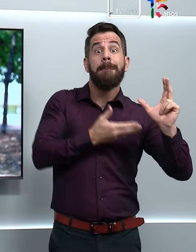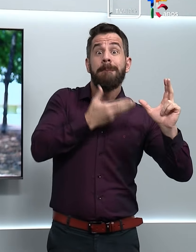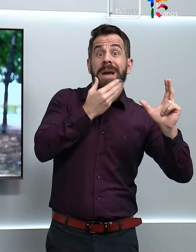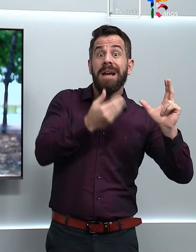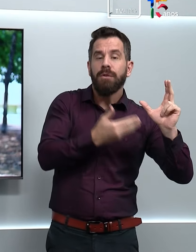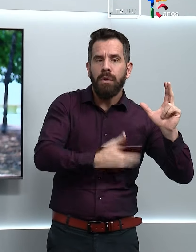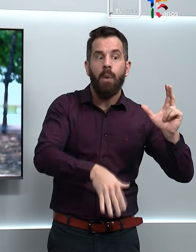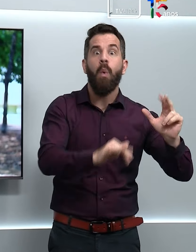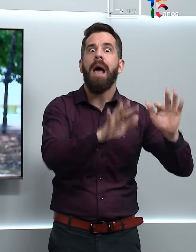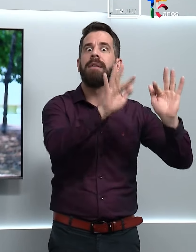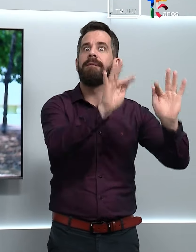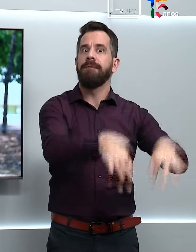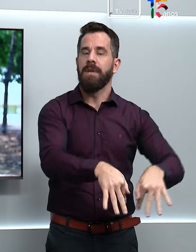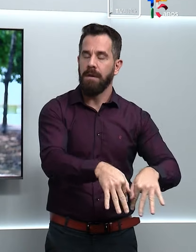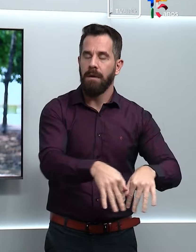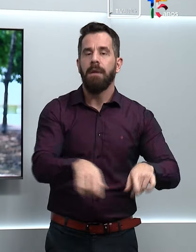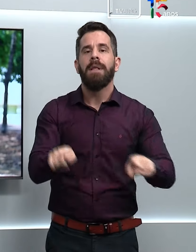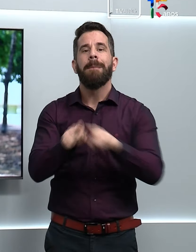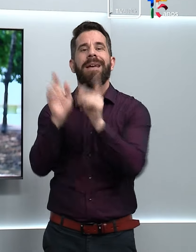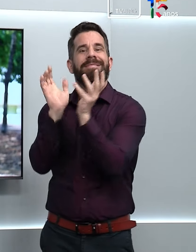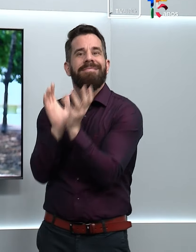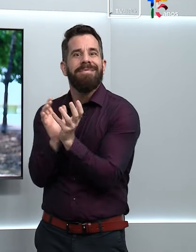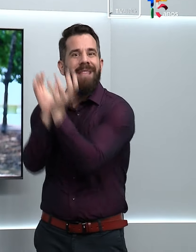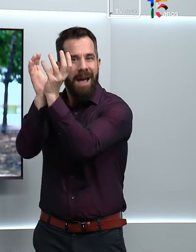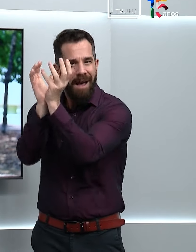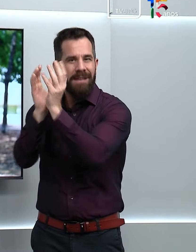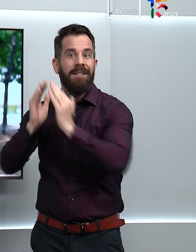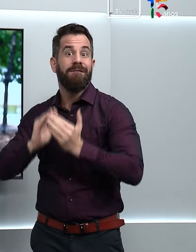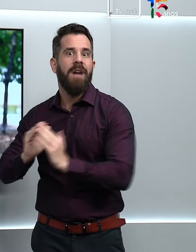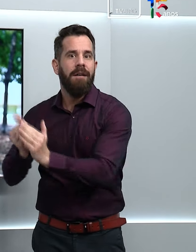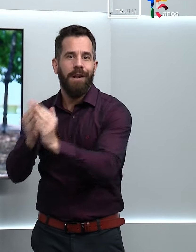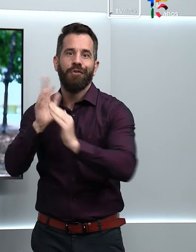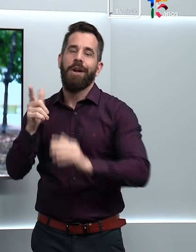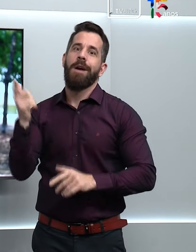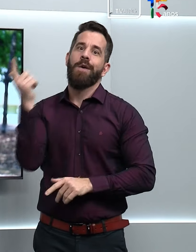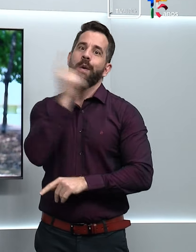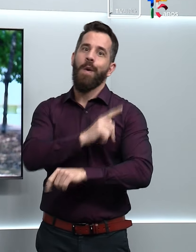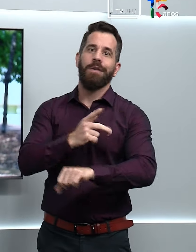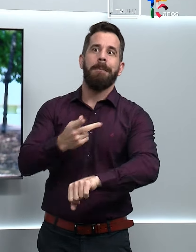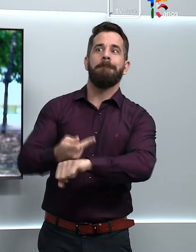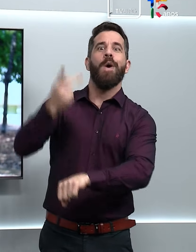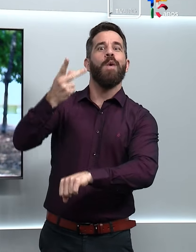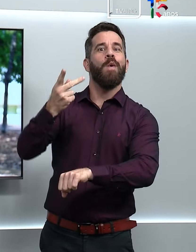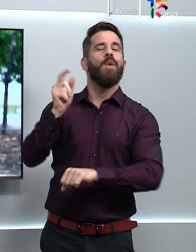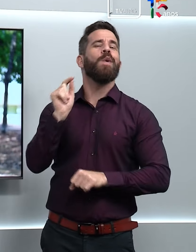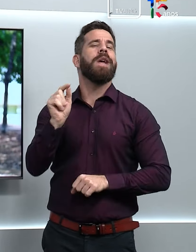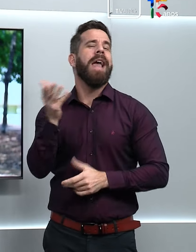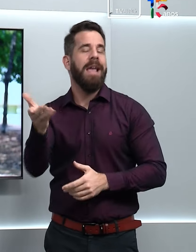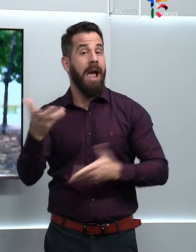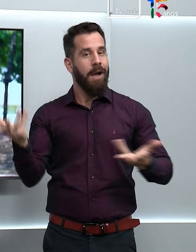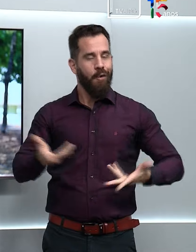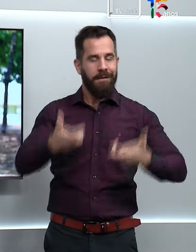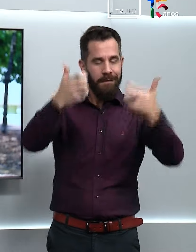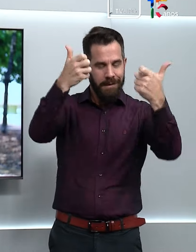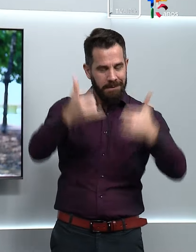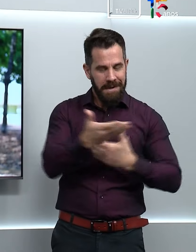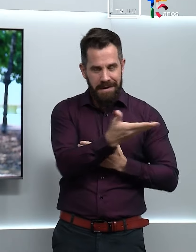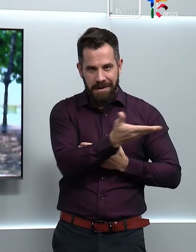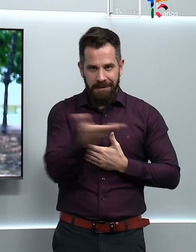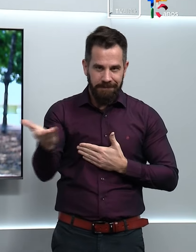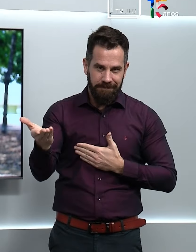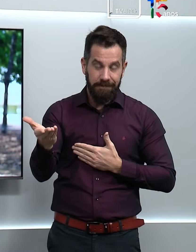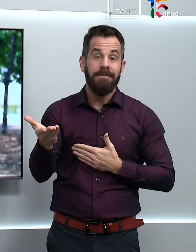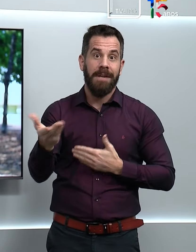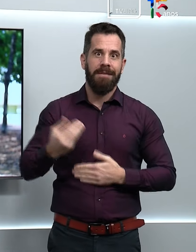fim e a taça das favelas teve seus campeões decretados e vamos contar tudo isso agora aqui no